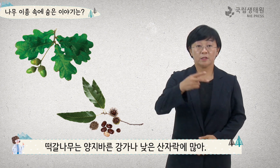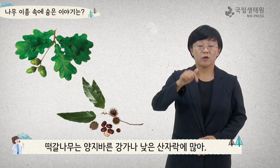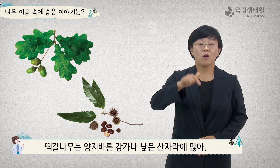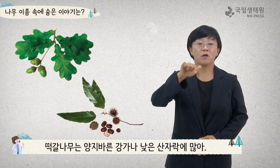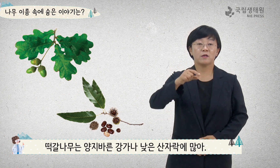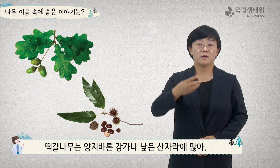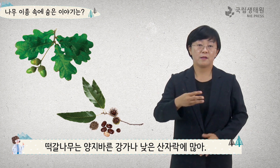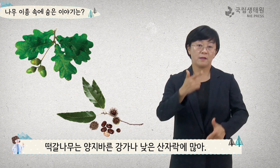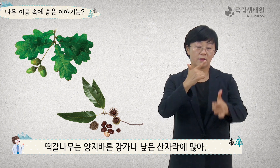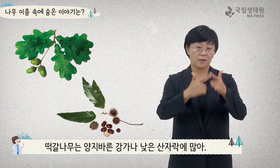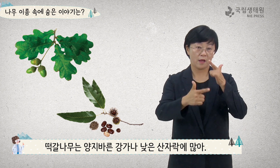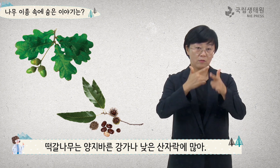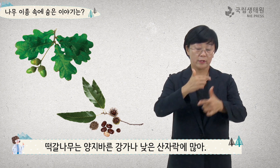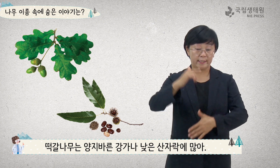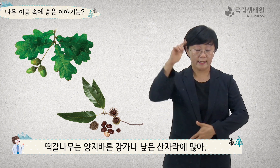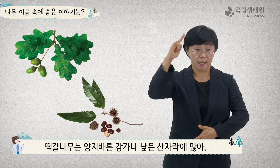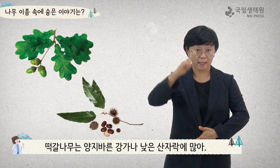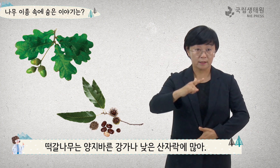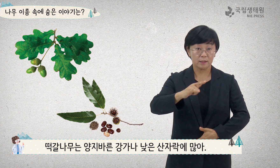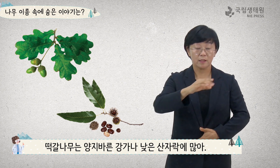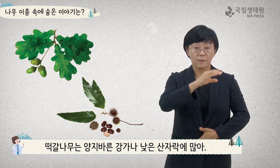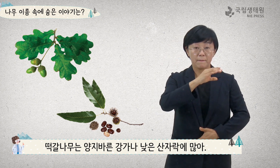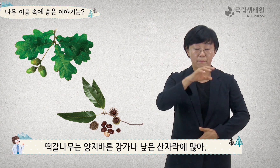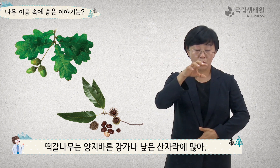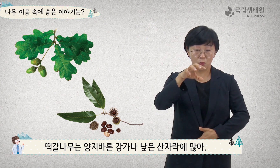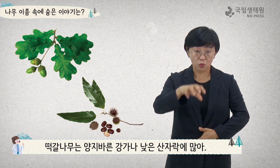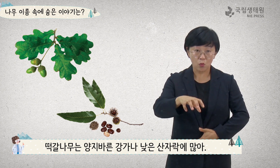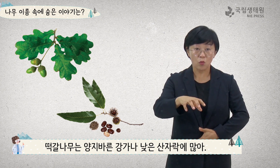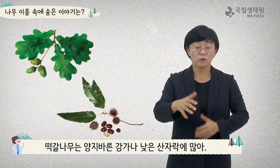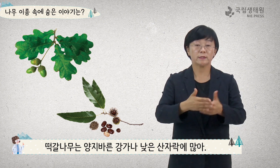떡갈나무는 양지 바른 강가나 낮은 산자락에 많아.